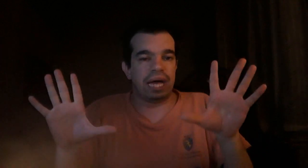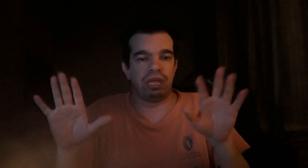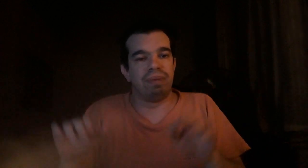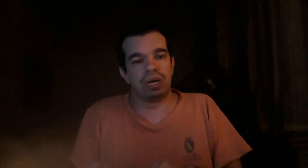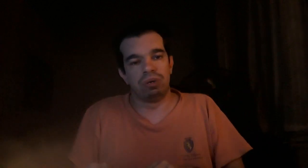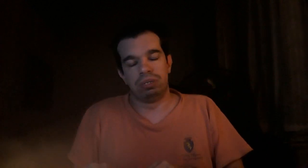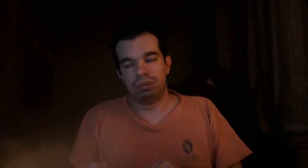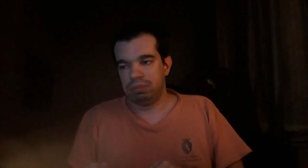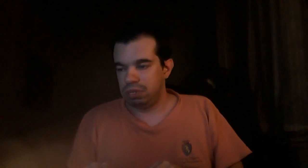bloccati rimangono.